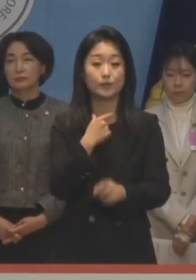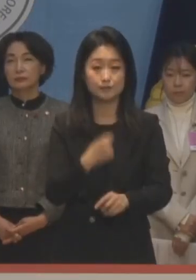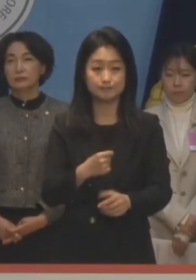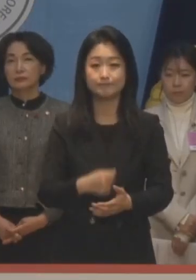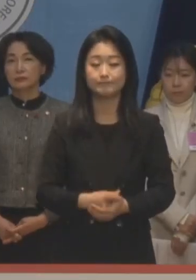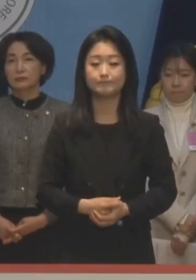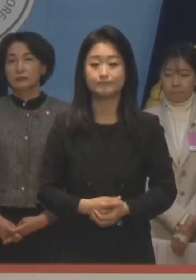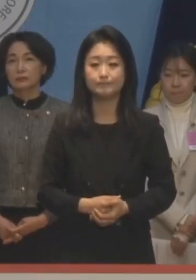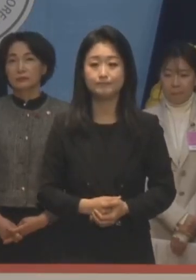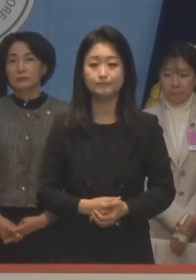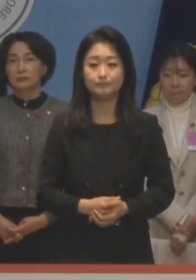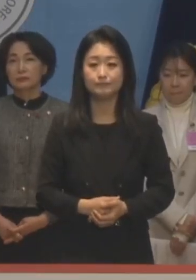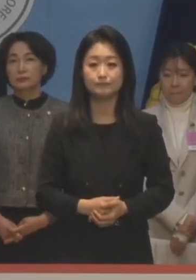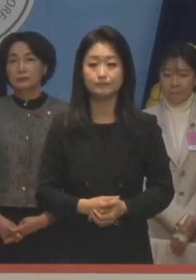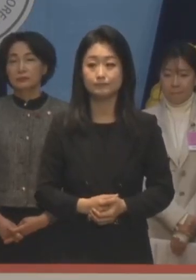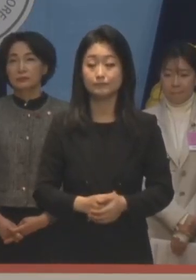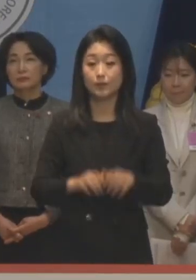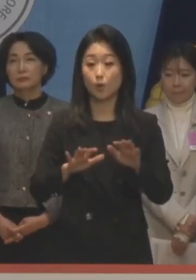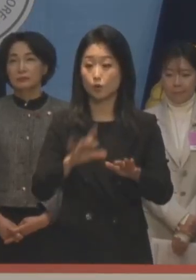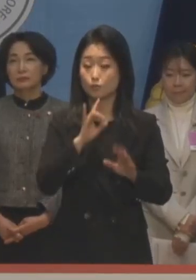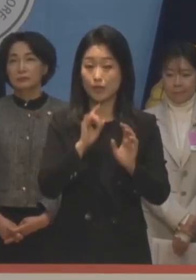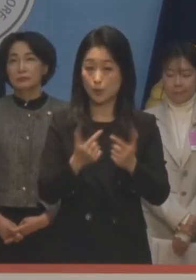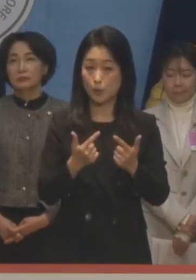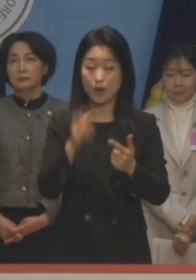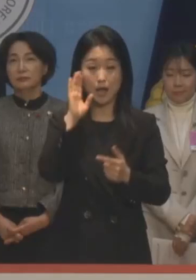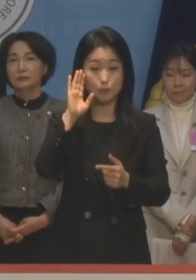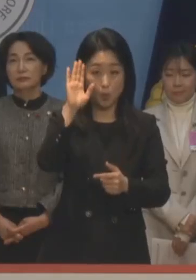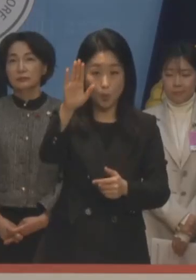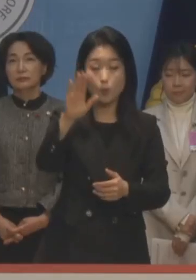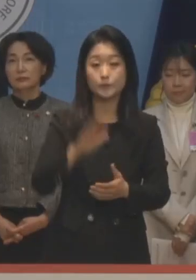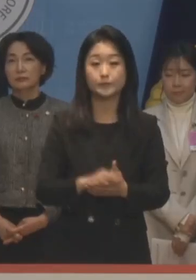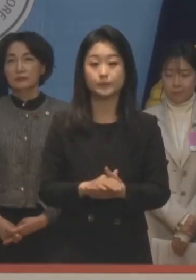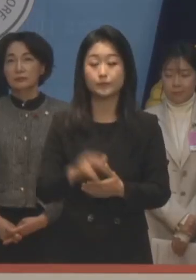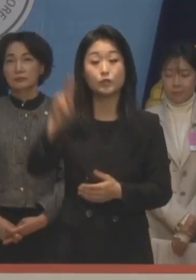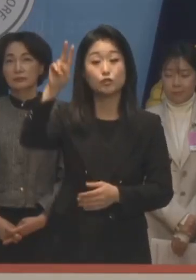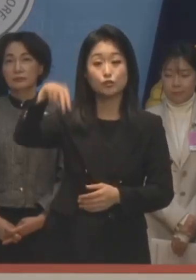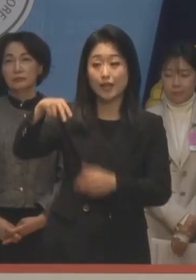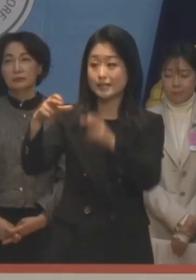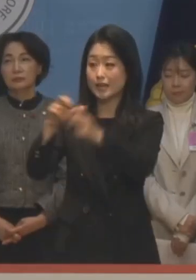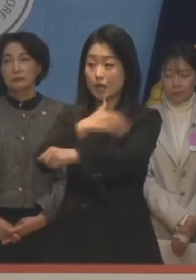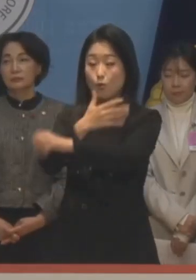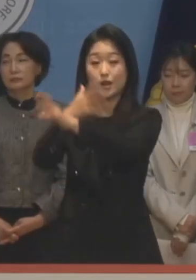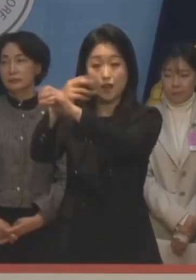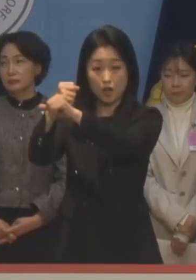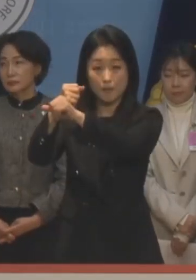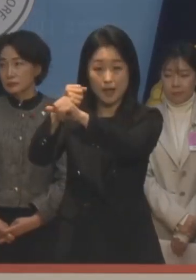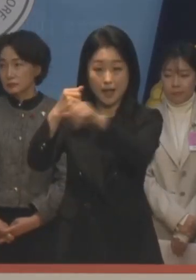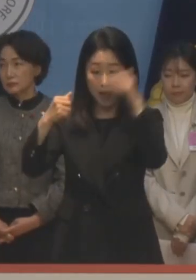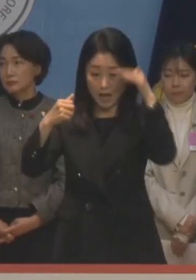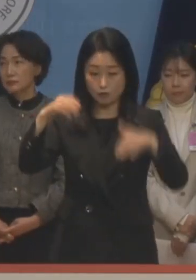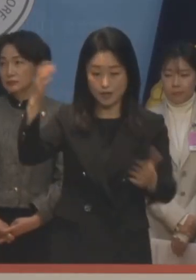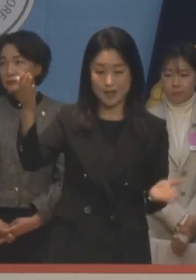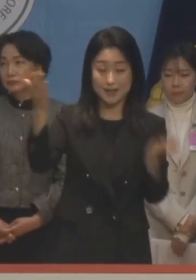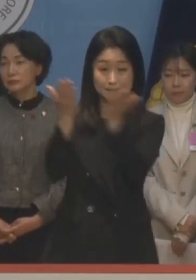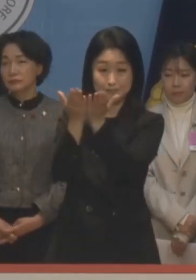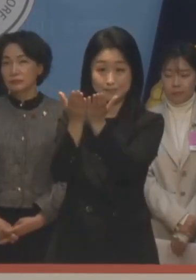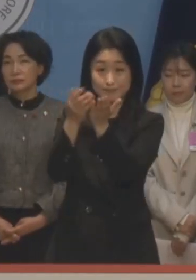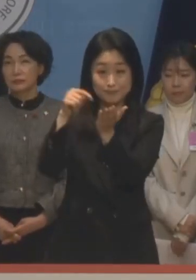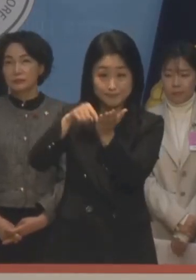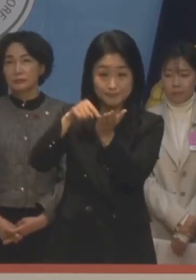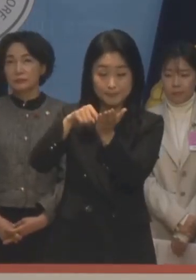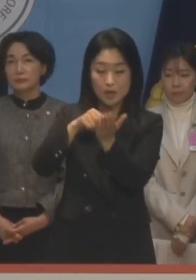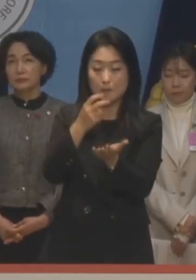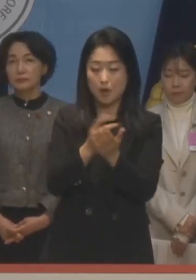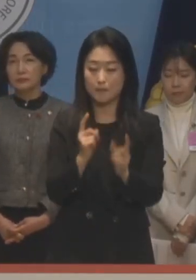계획입니다. 오늘뿐만 아니라 앞으로 유엔 장애인 권리 협약의 국내법 적용을 위해